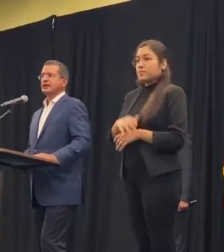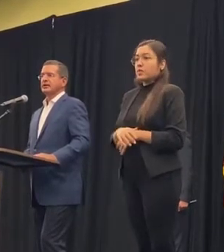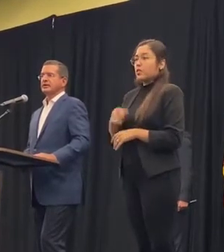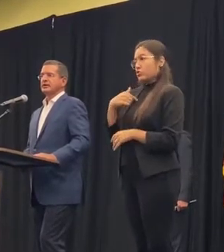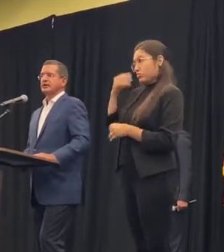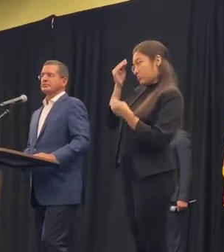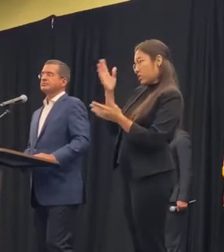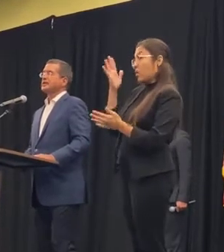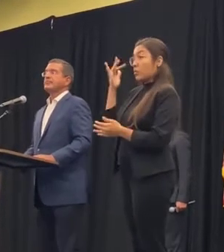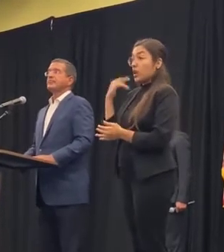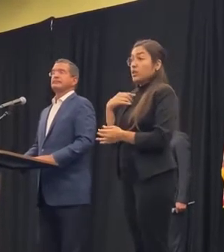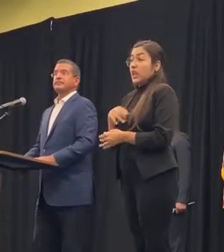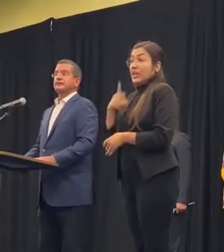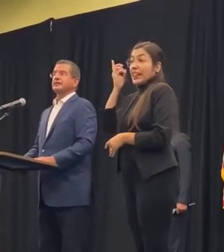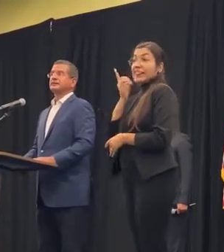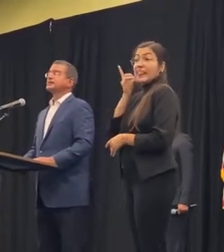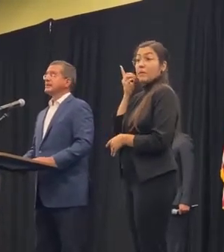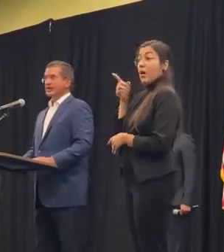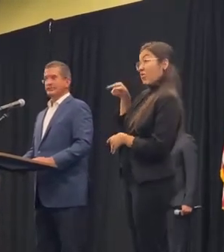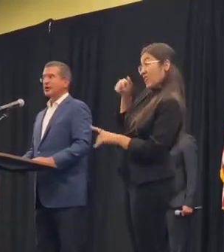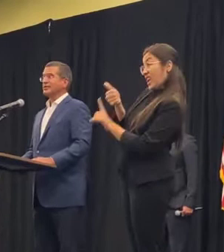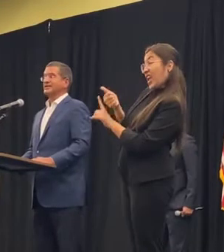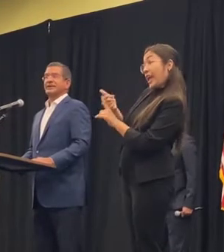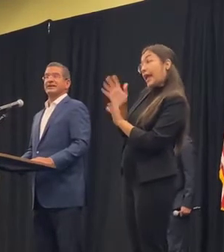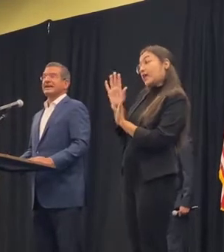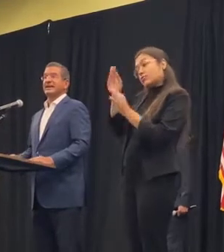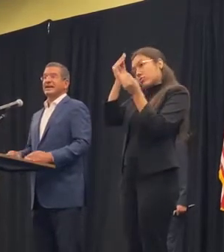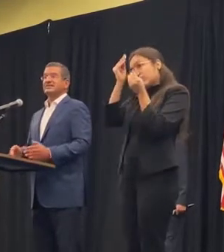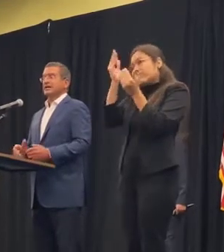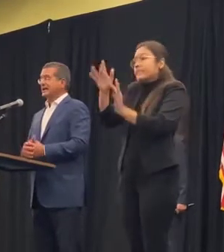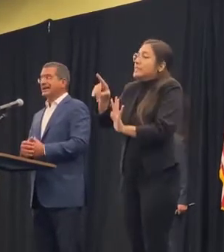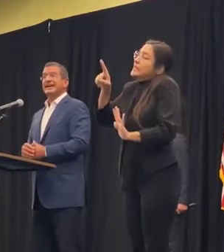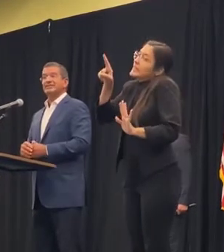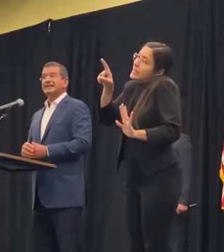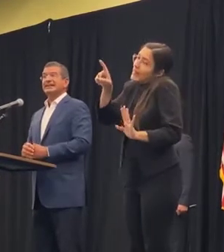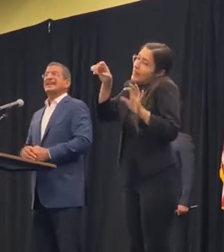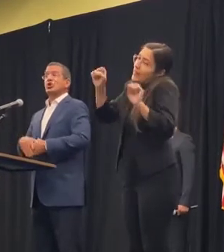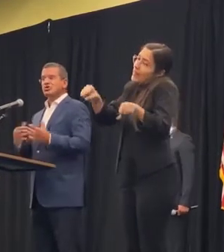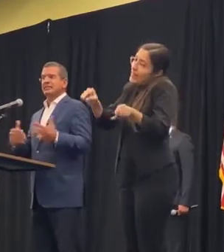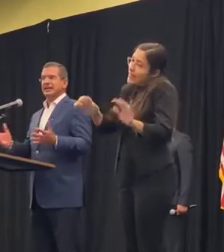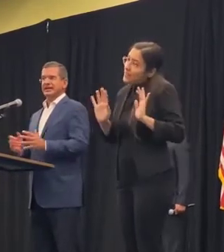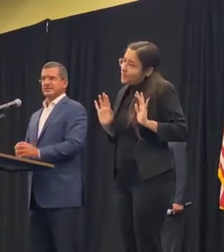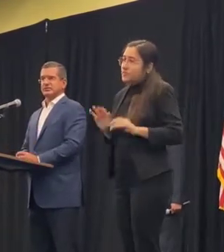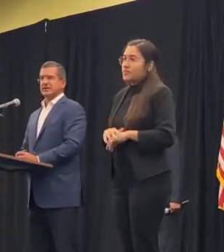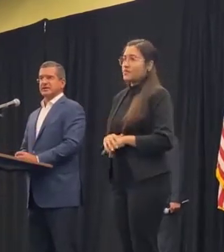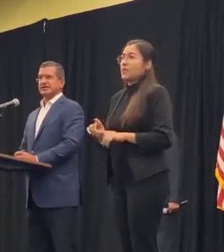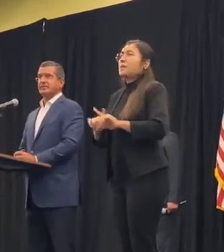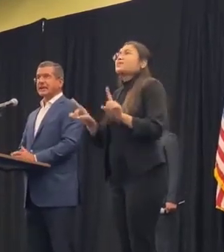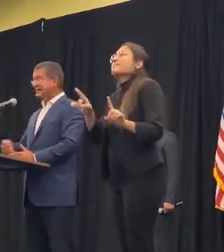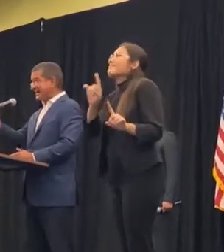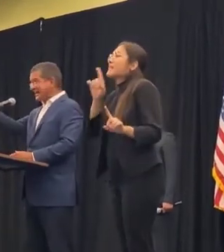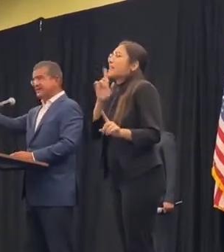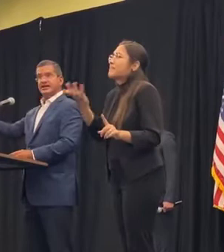José Luis Dalmau, que debería cerrarse el país por 14 días, usted no está de acuerdo. Bueno, es que realmente, ¿de dónde viene eso?